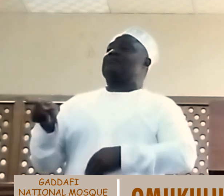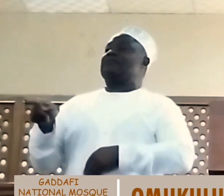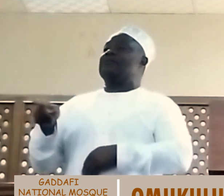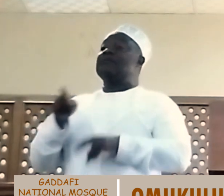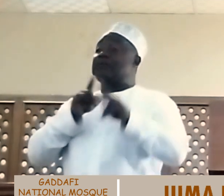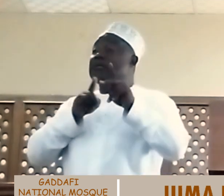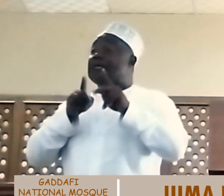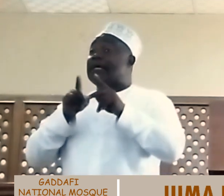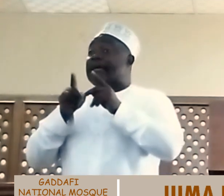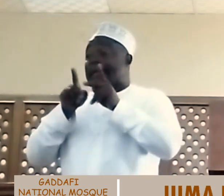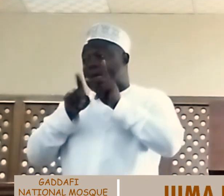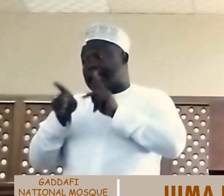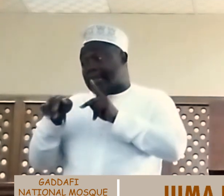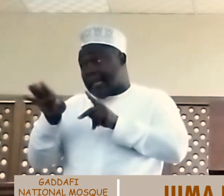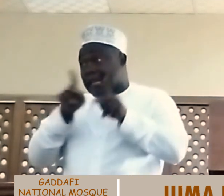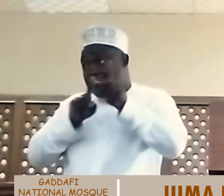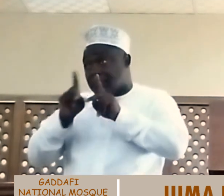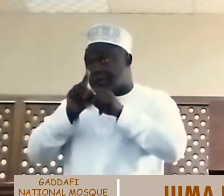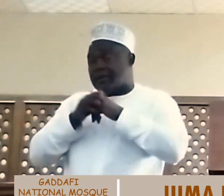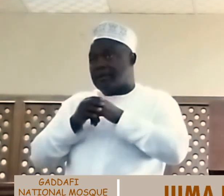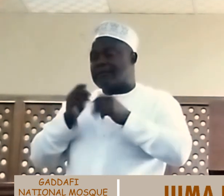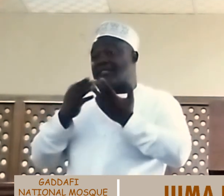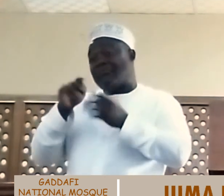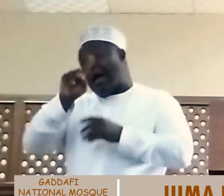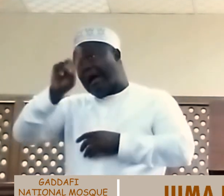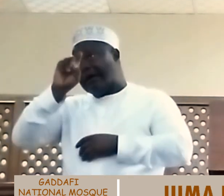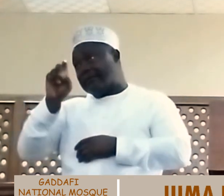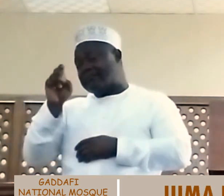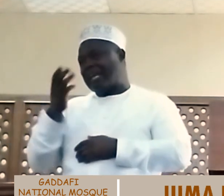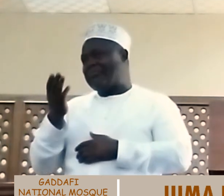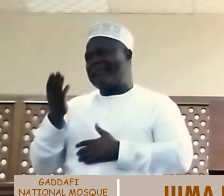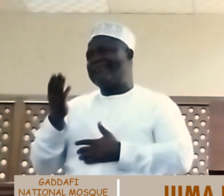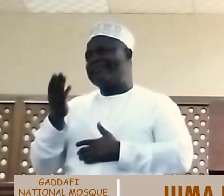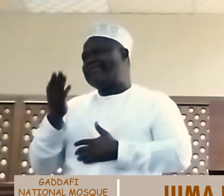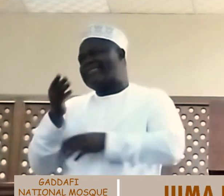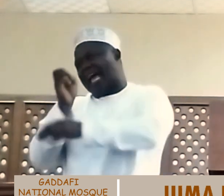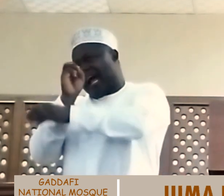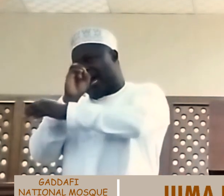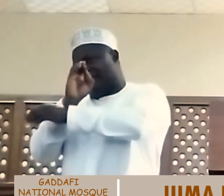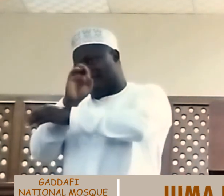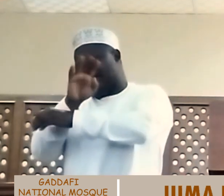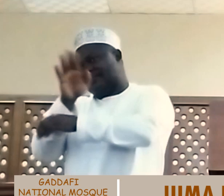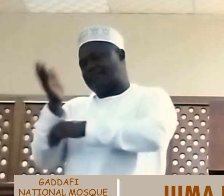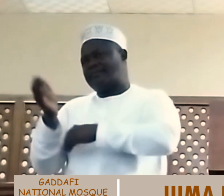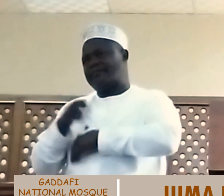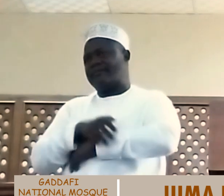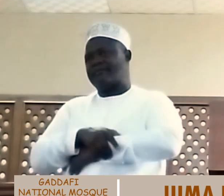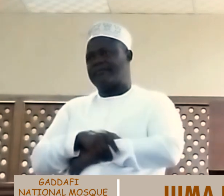eri abantu. Njala okubuuza mu ngeri y'okwebuulirira